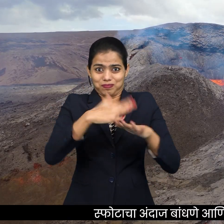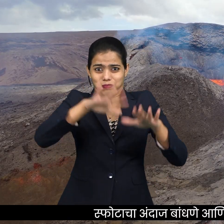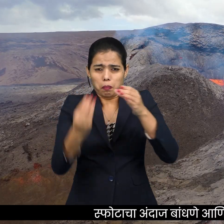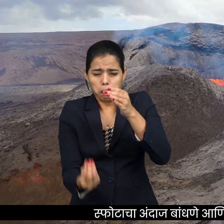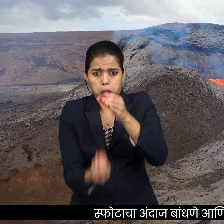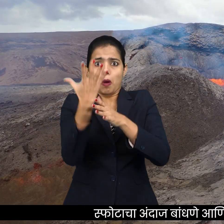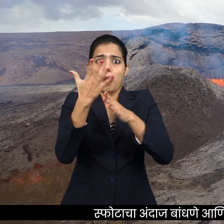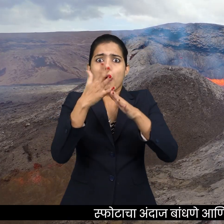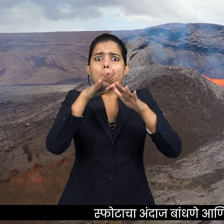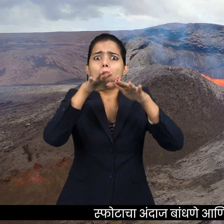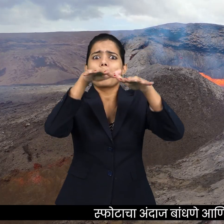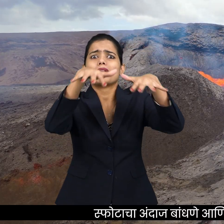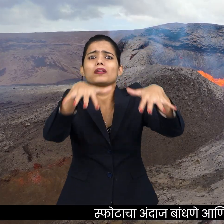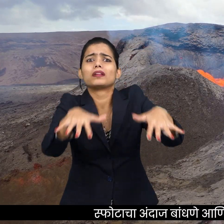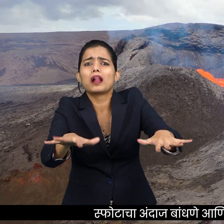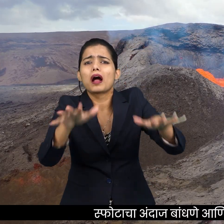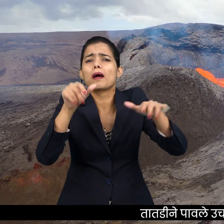आपत्ती